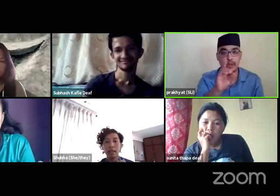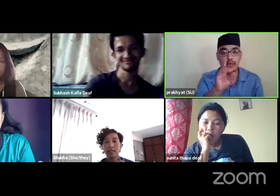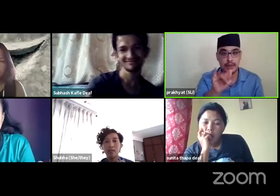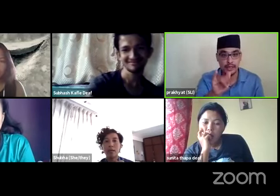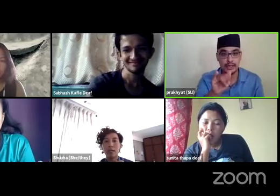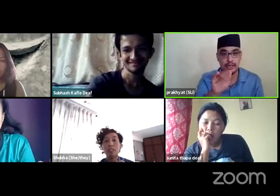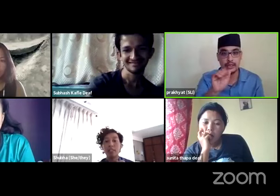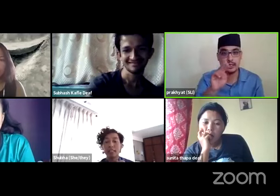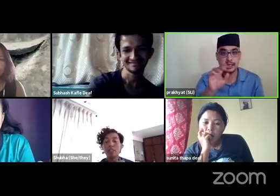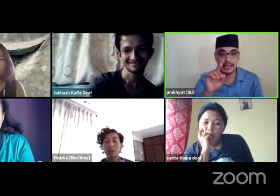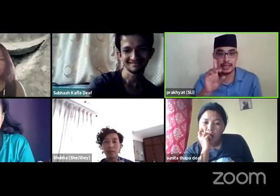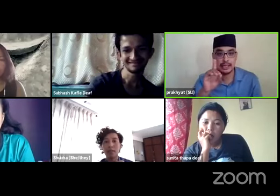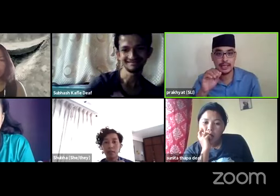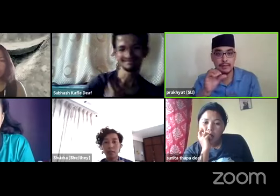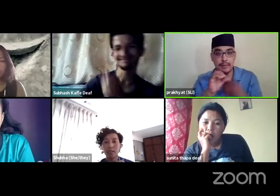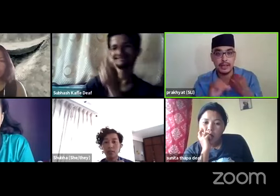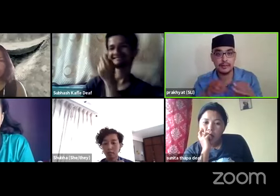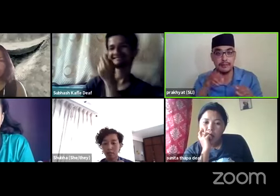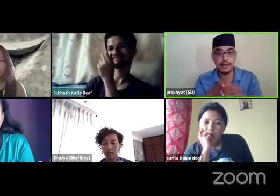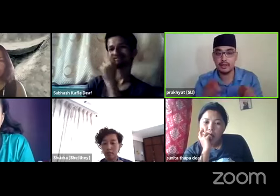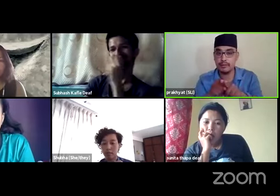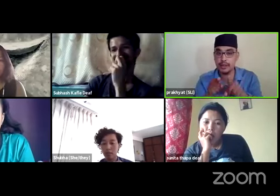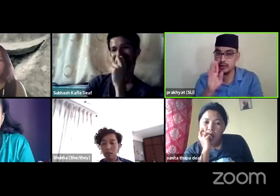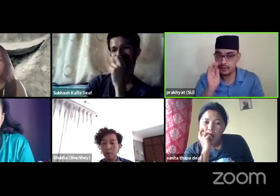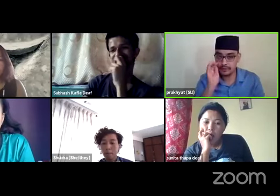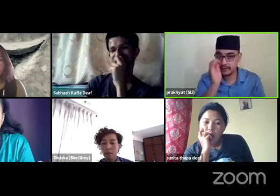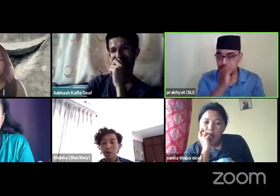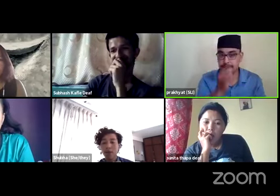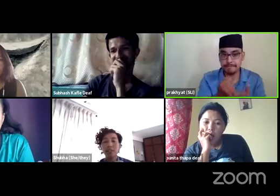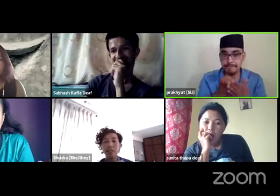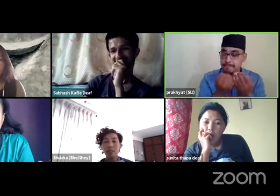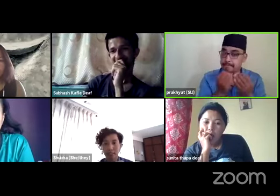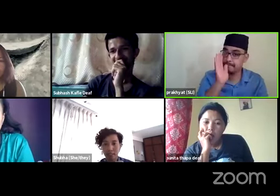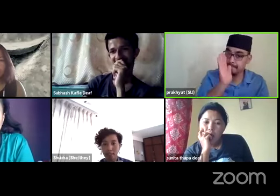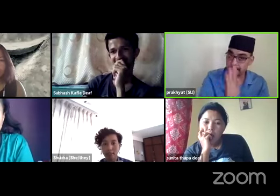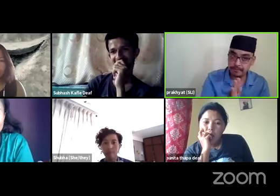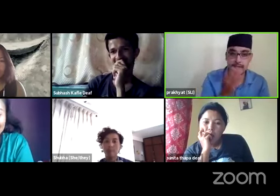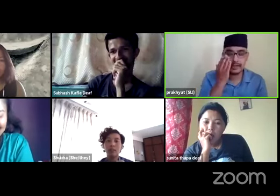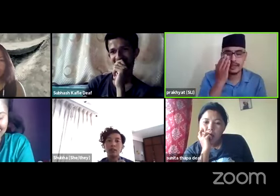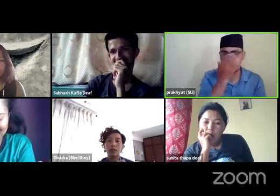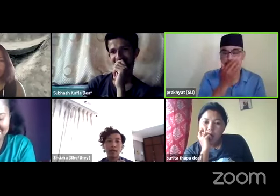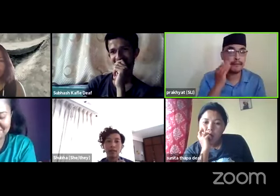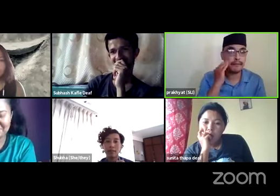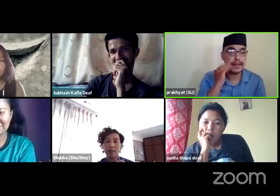यो कार्यक्रममा कसरी डिजाइन गर्ने भन्ने पनि सहयोग गर्नुभएको छ, र नेत्रहीन महिला समाज,